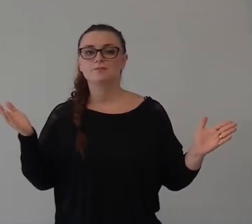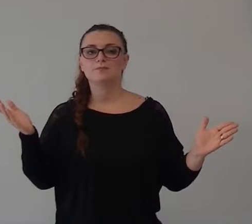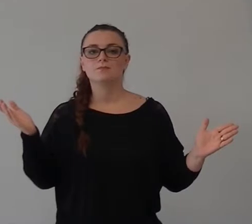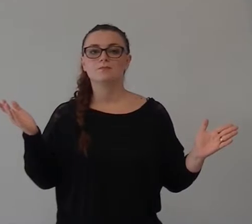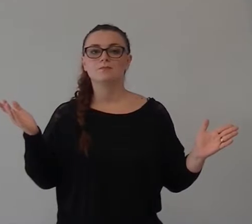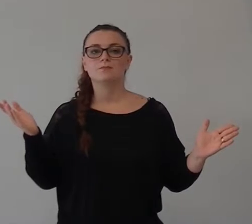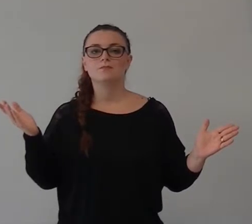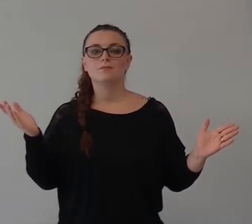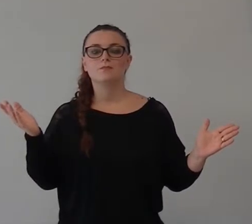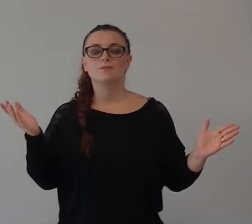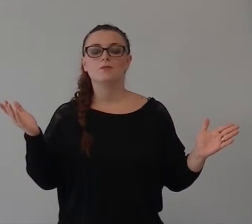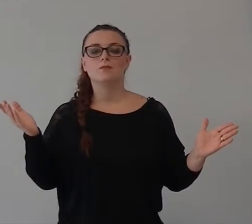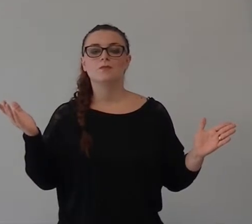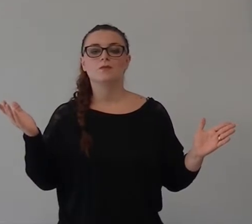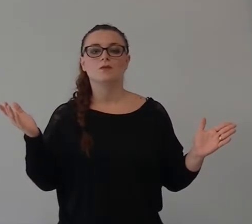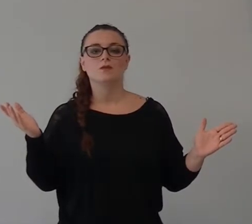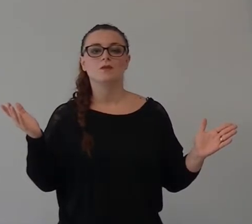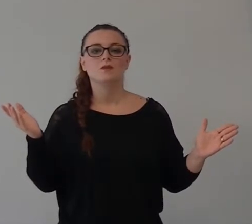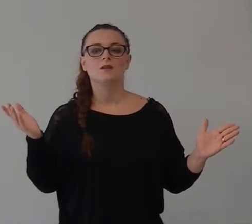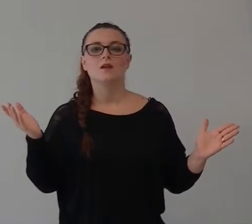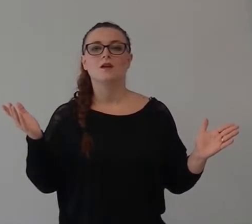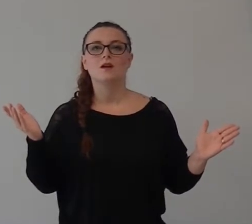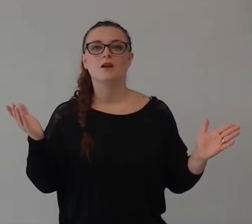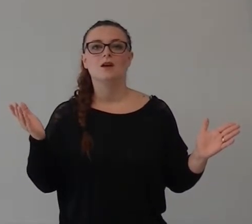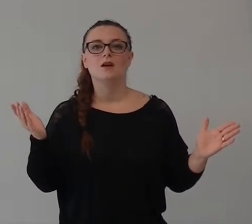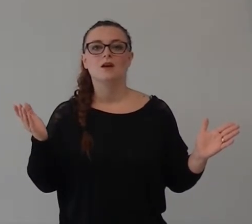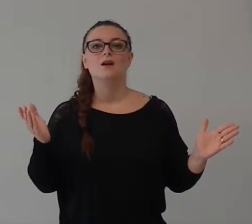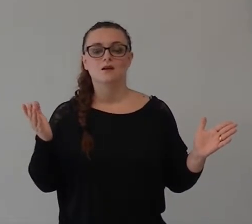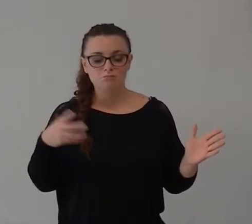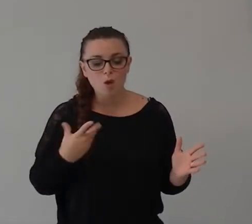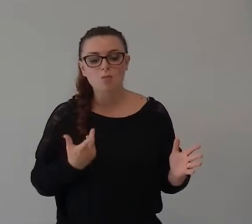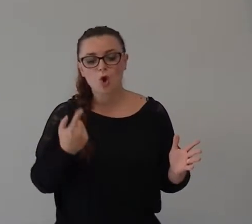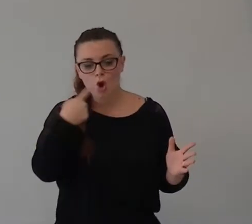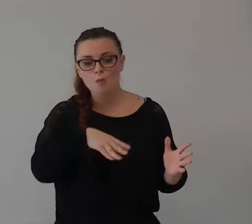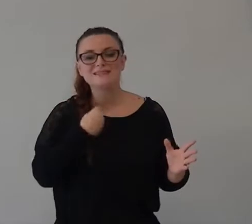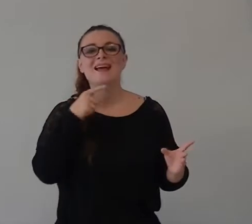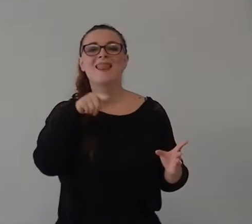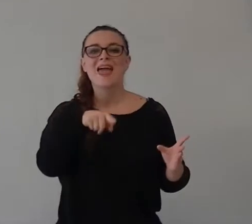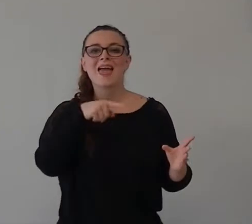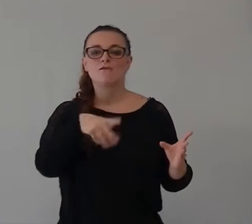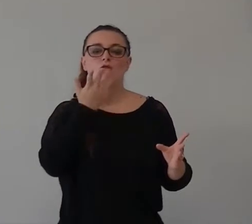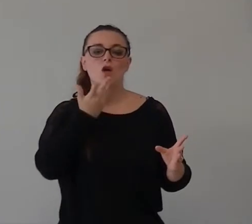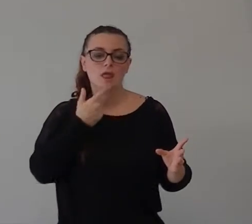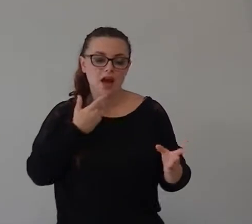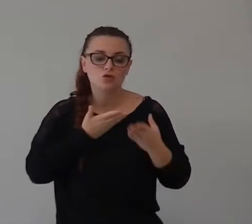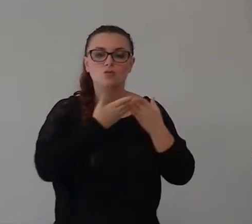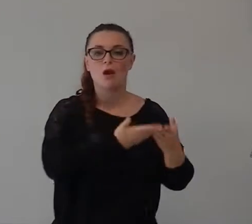era proprio una maniera di dare da mangiare ai poveri. E